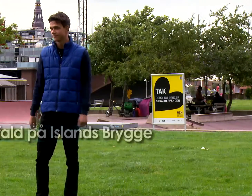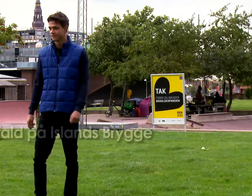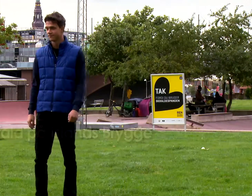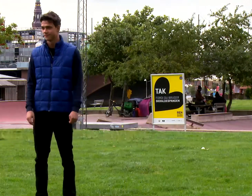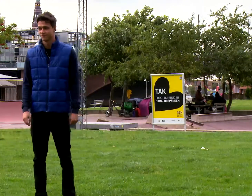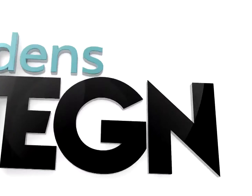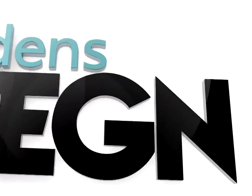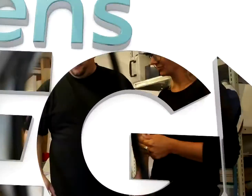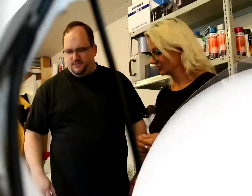lort.